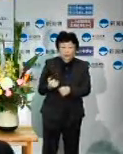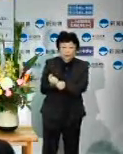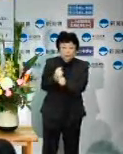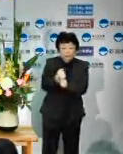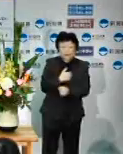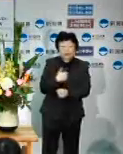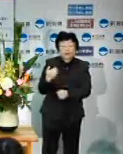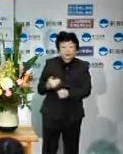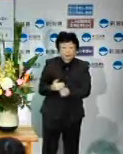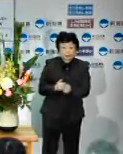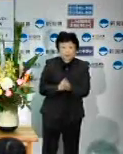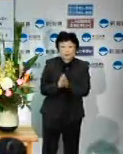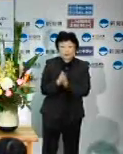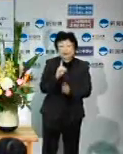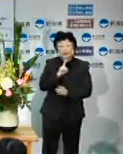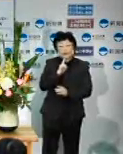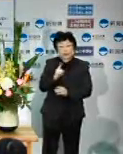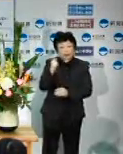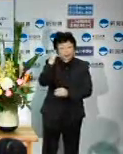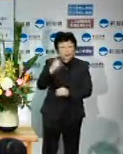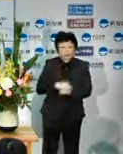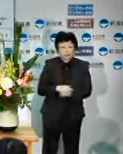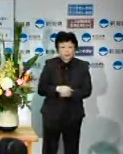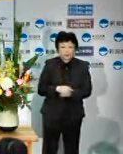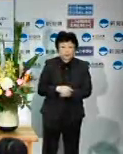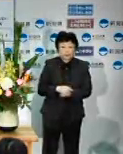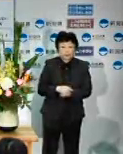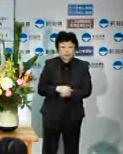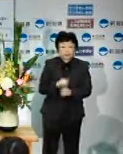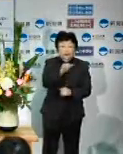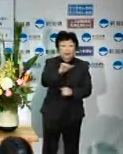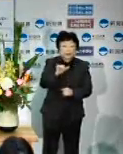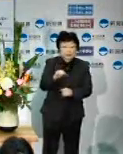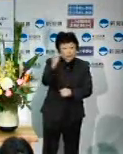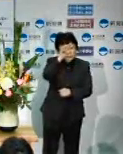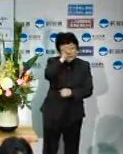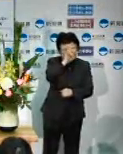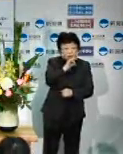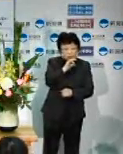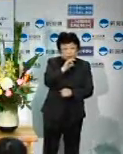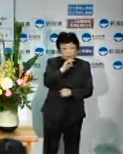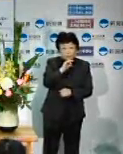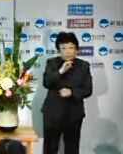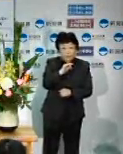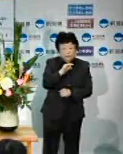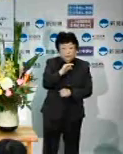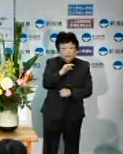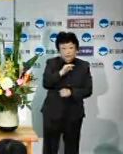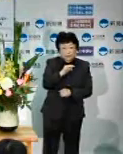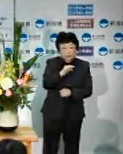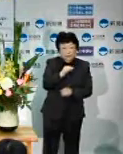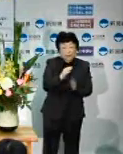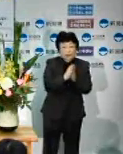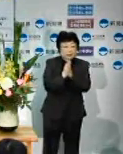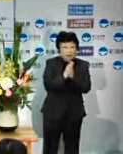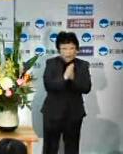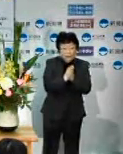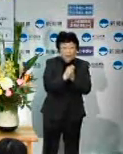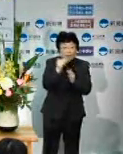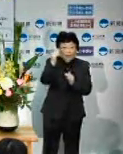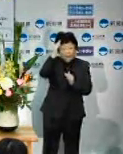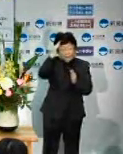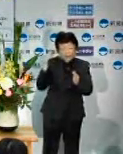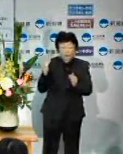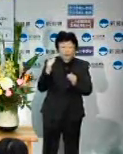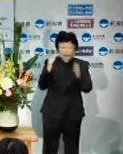っかりやってこようと思っています。 東南アジアの視察ではタイやベトナムそのあたりからやっぱり そう